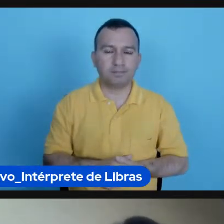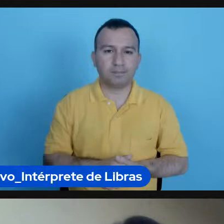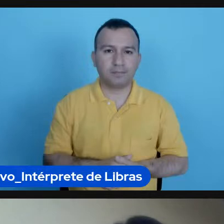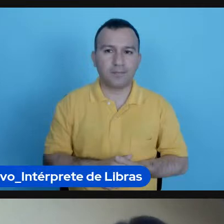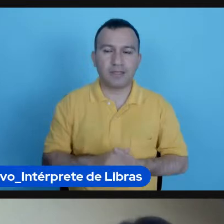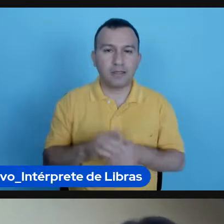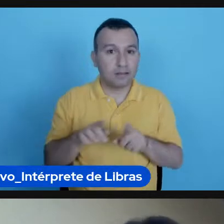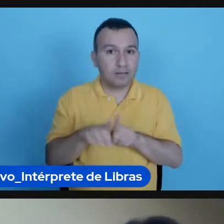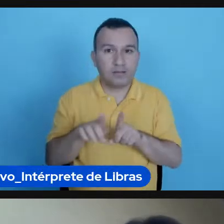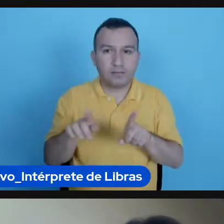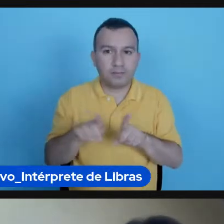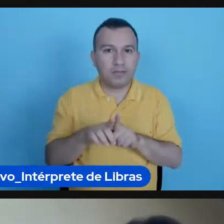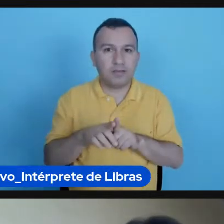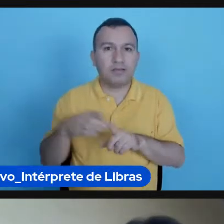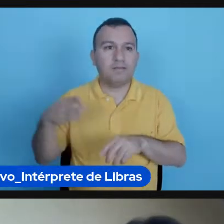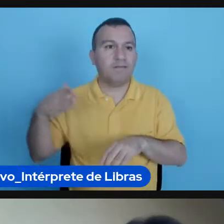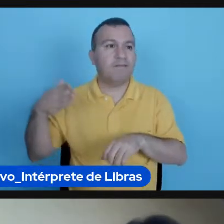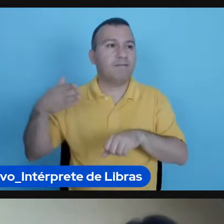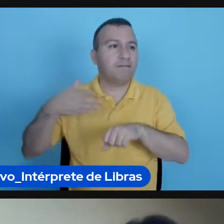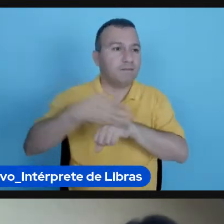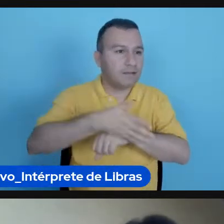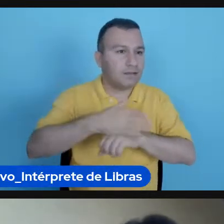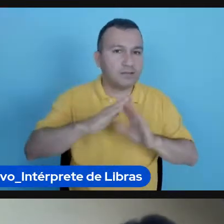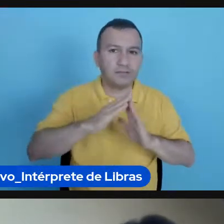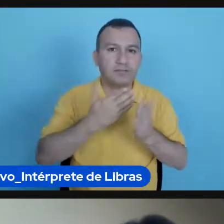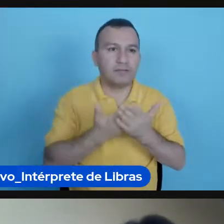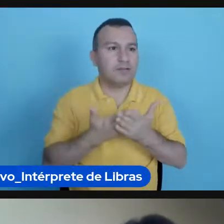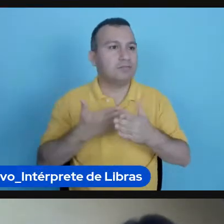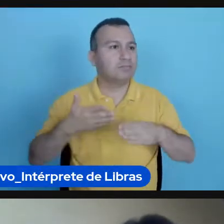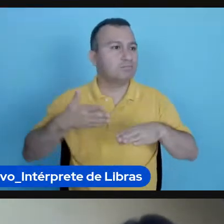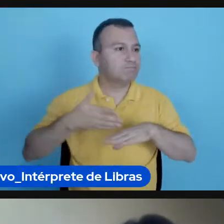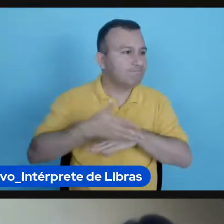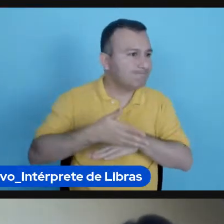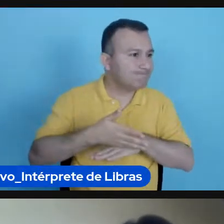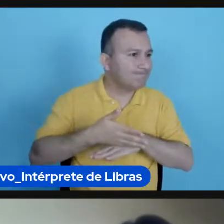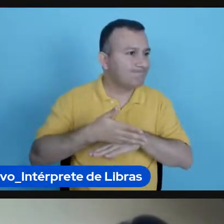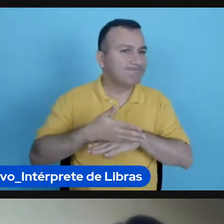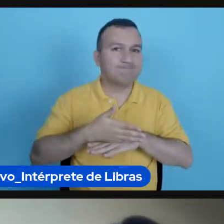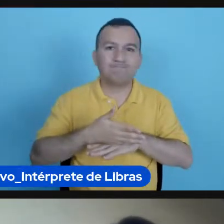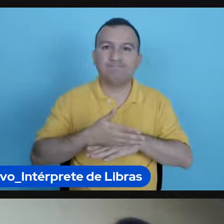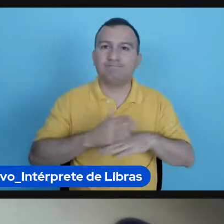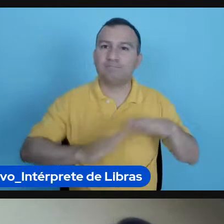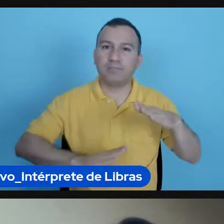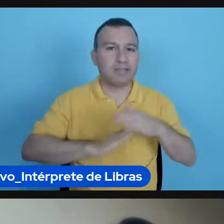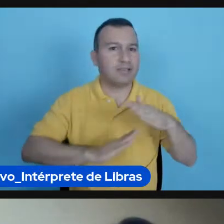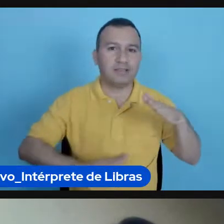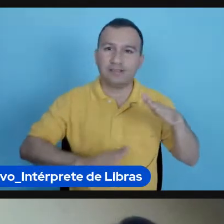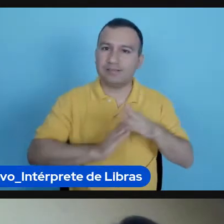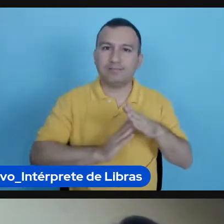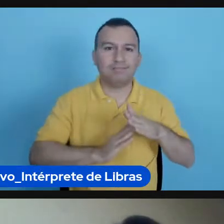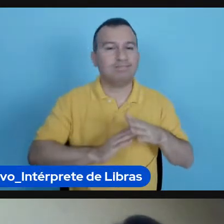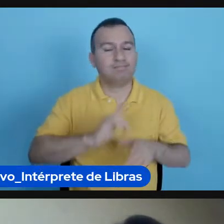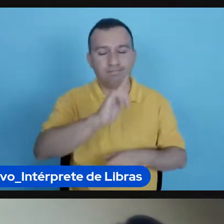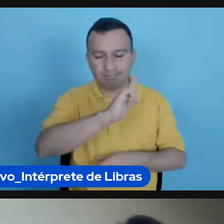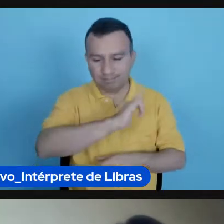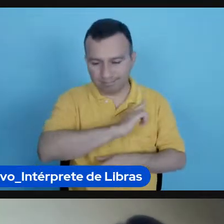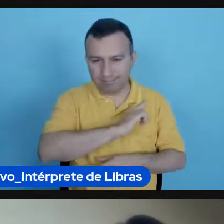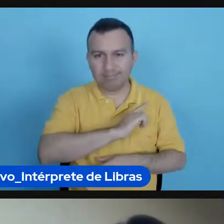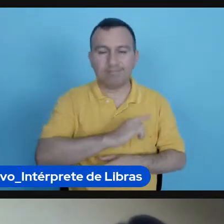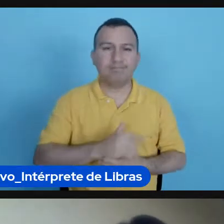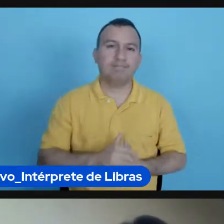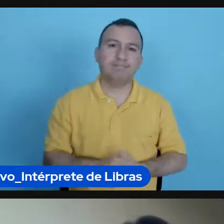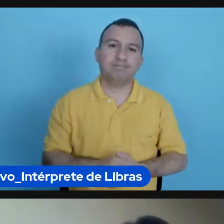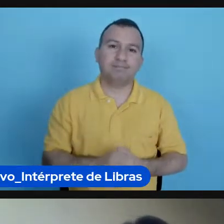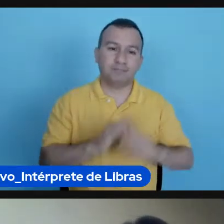Como chegar à escola? Quando chega na escola, tem outras barreiras. A escola que não está